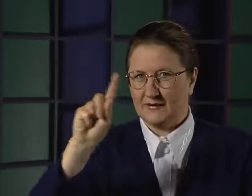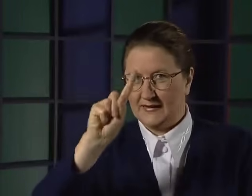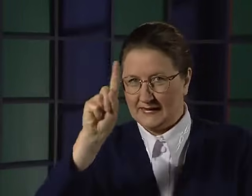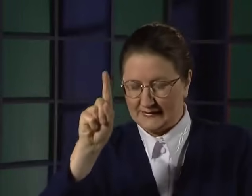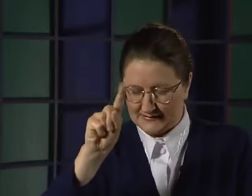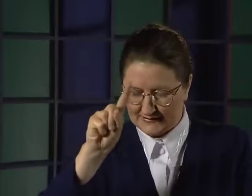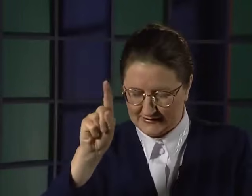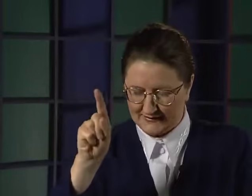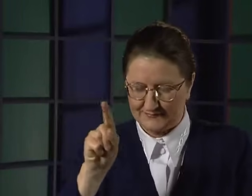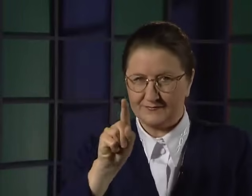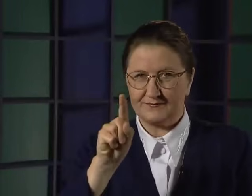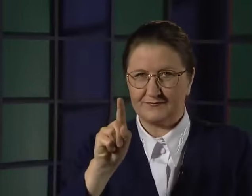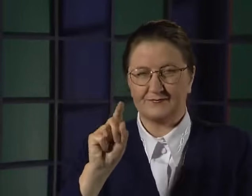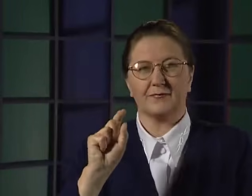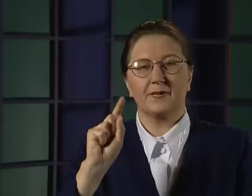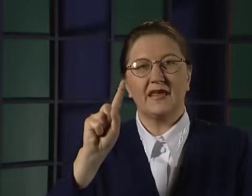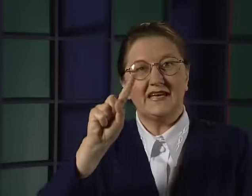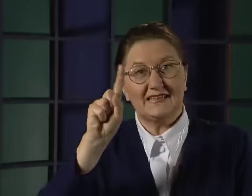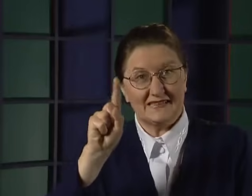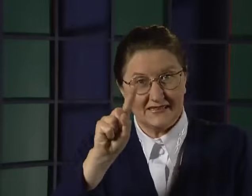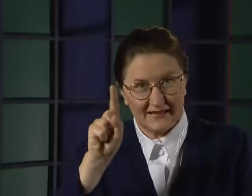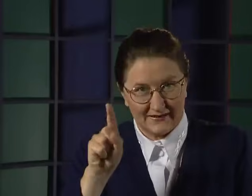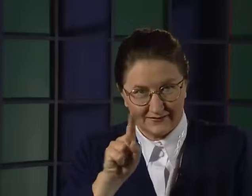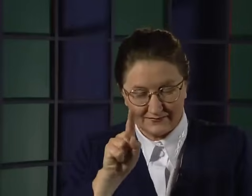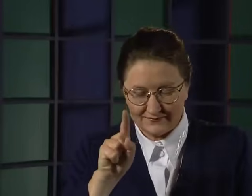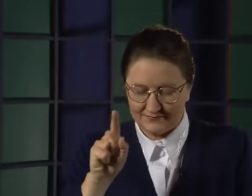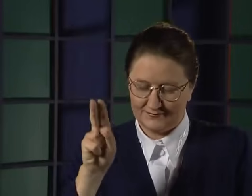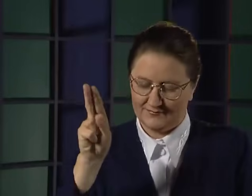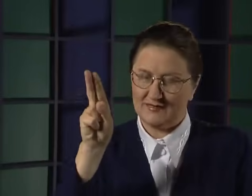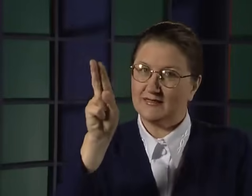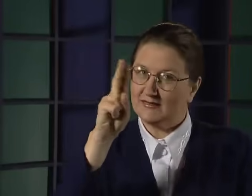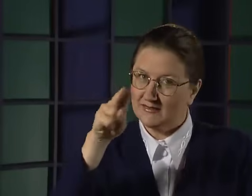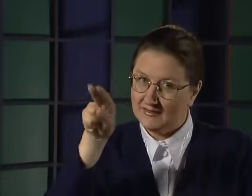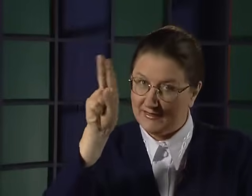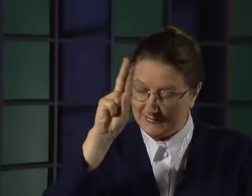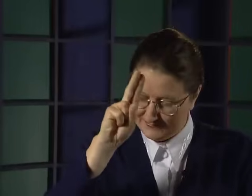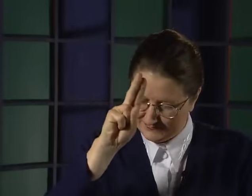«Б», «З», «З», «Д»,